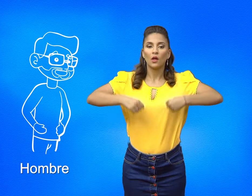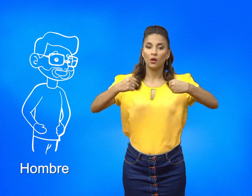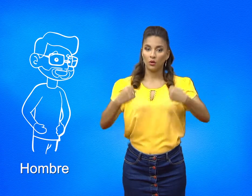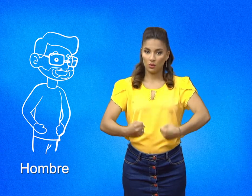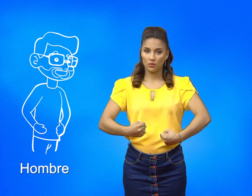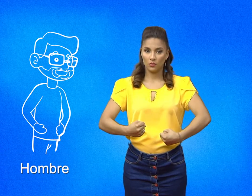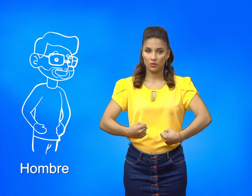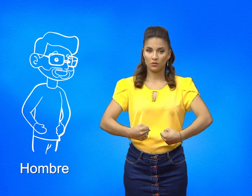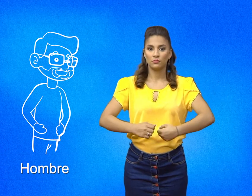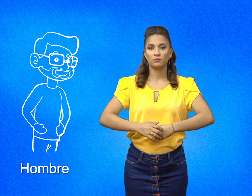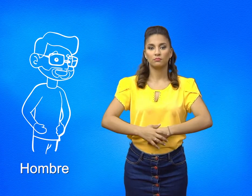hombre